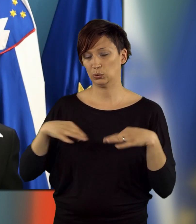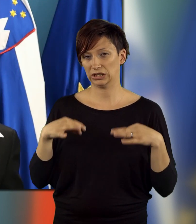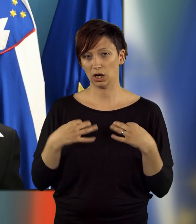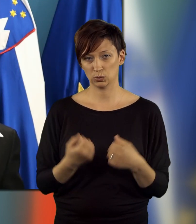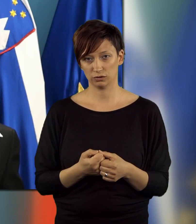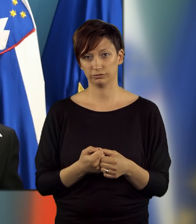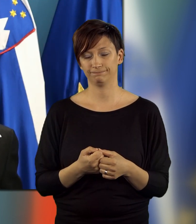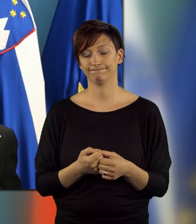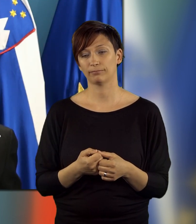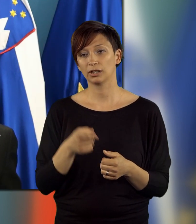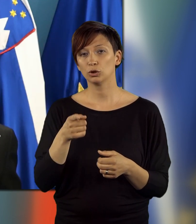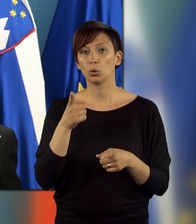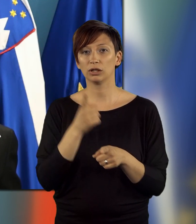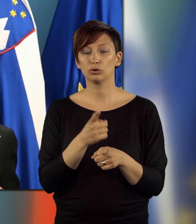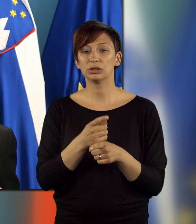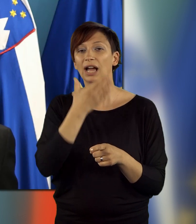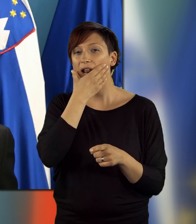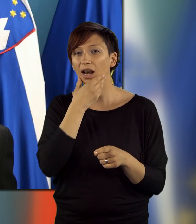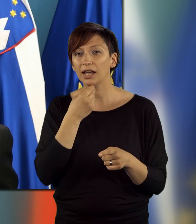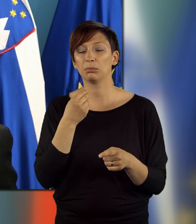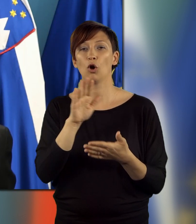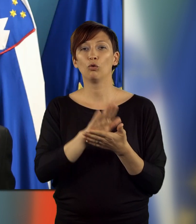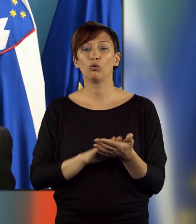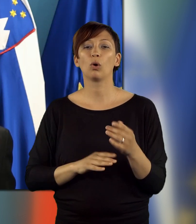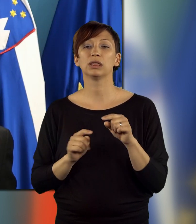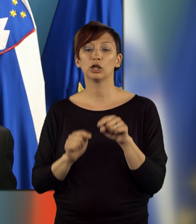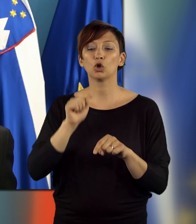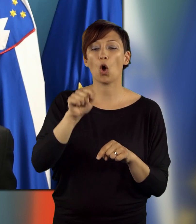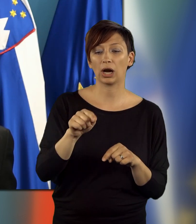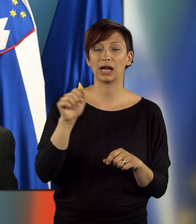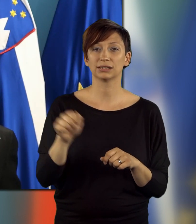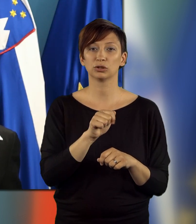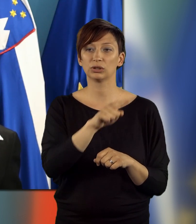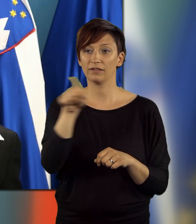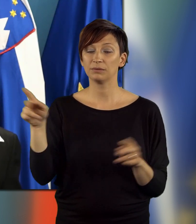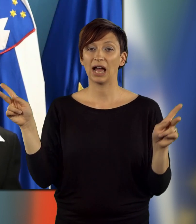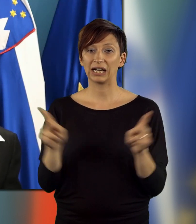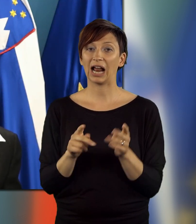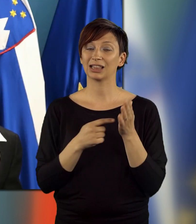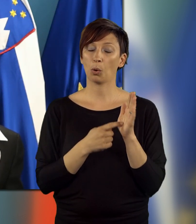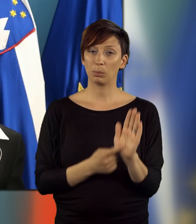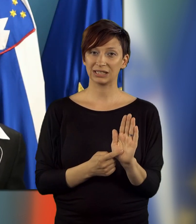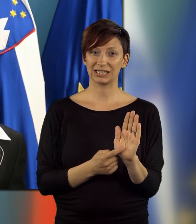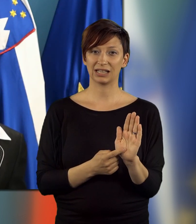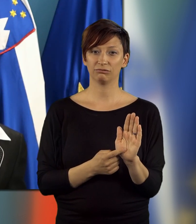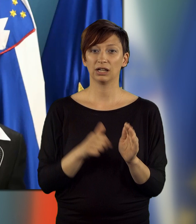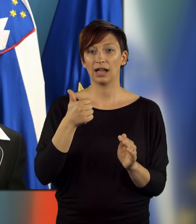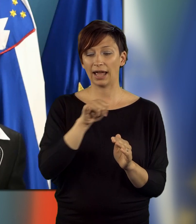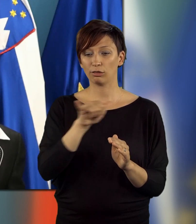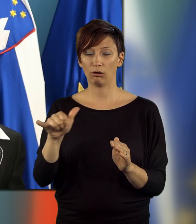je tudi lep uvodni korak za to, da vam na kratko predstavim